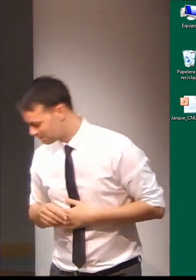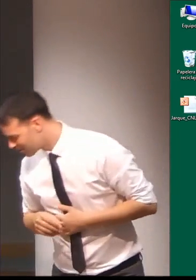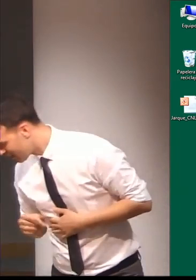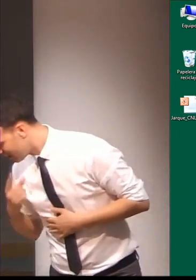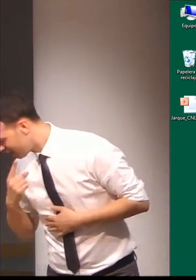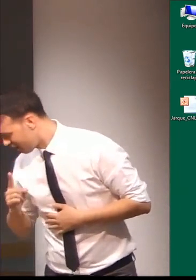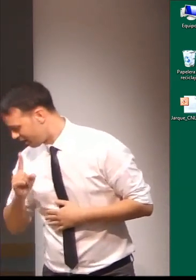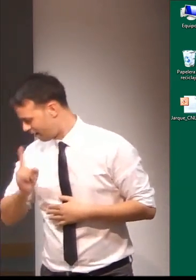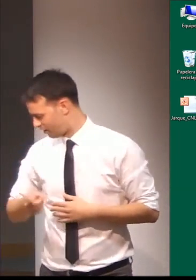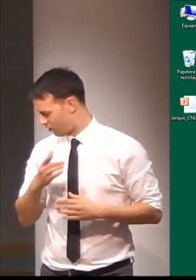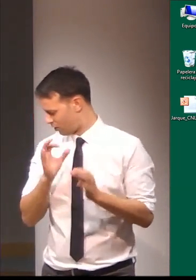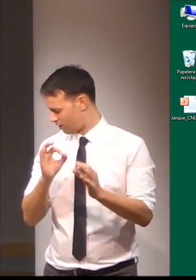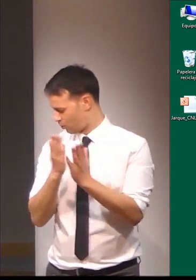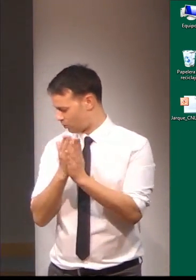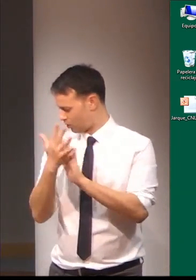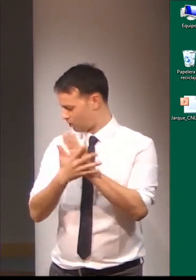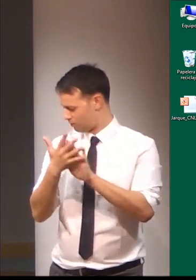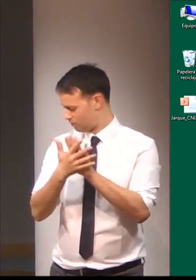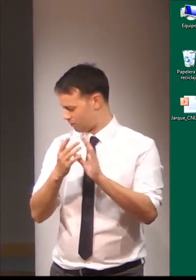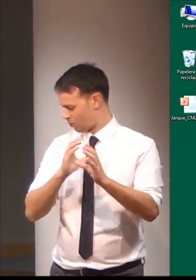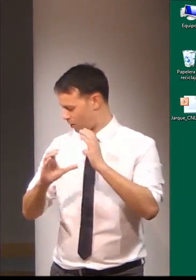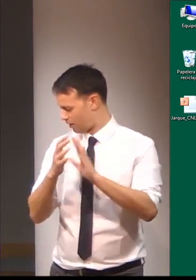Aprovecho para extender un poco su currículum, entonces.